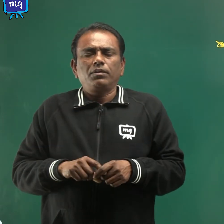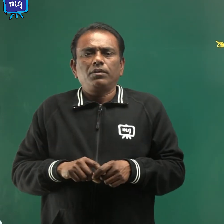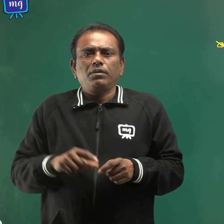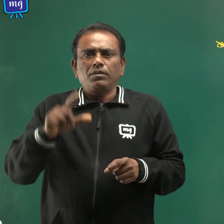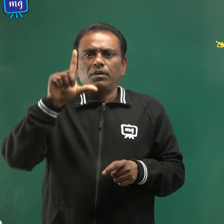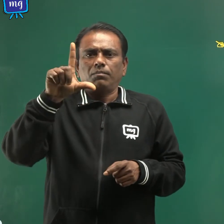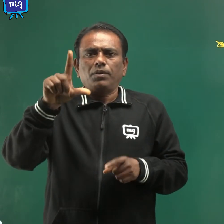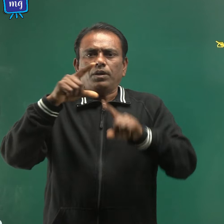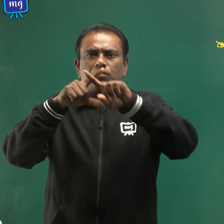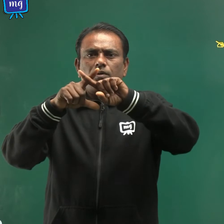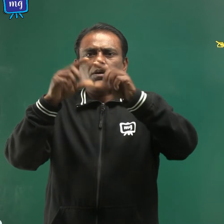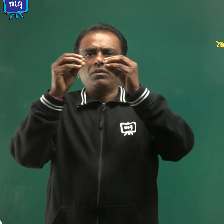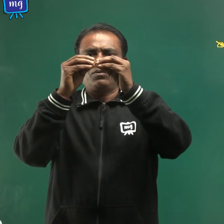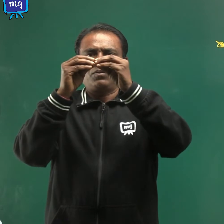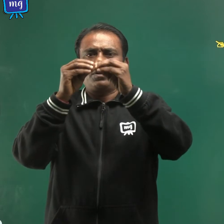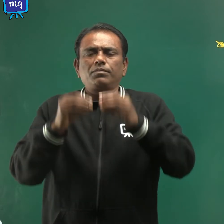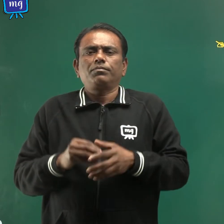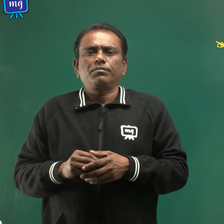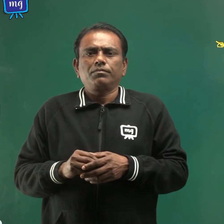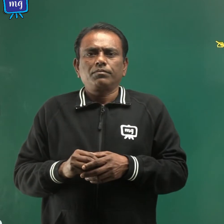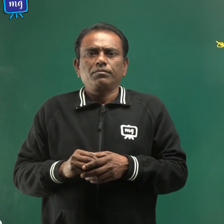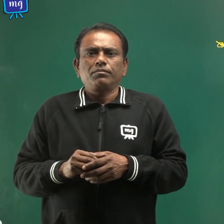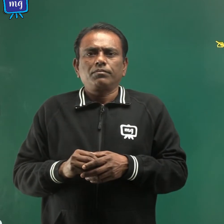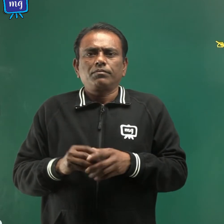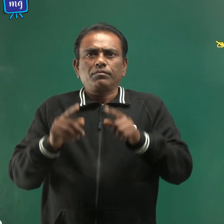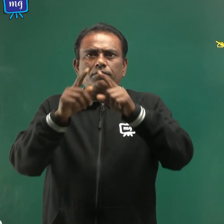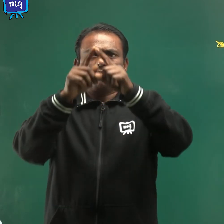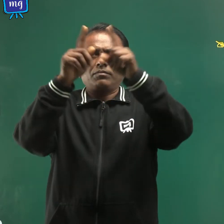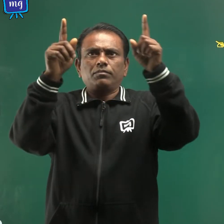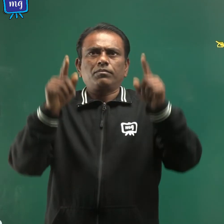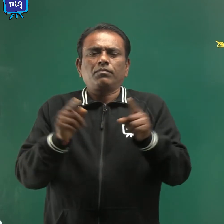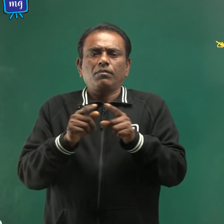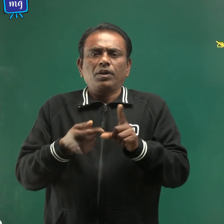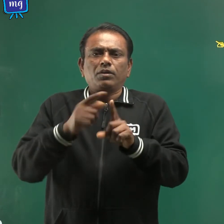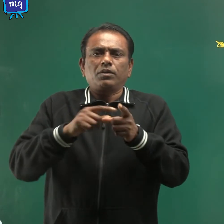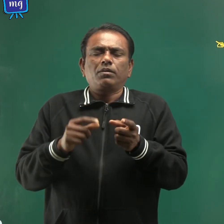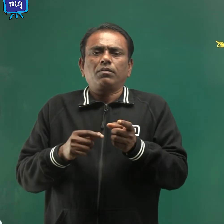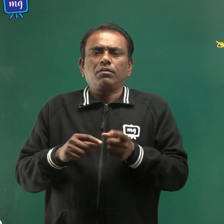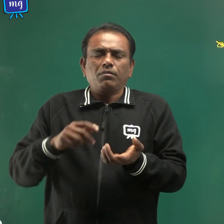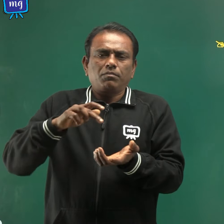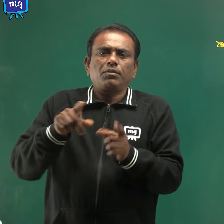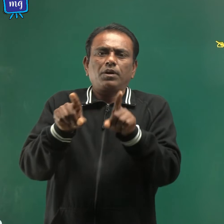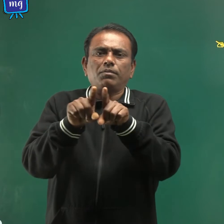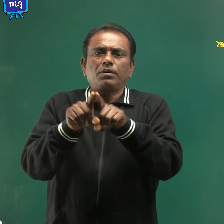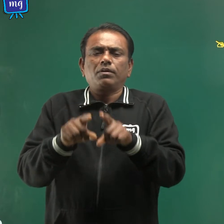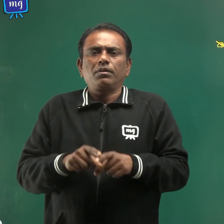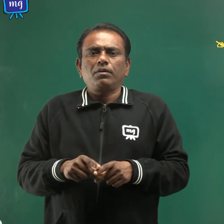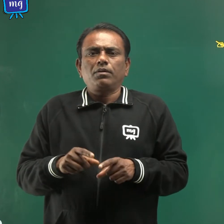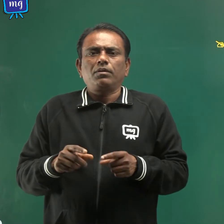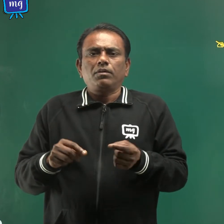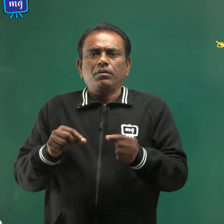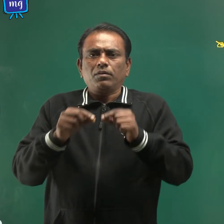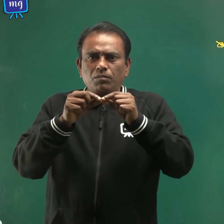और लंबाई व चौड़ाई कि भारत का छेत्रफल इस बावत कि